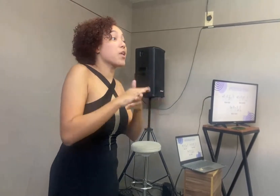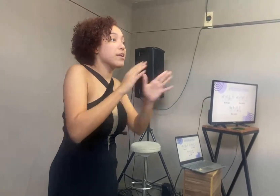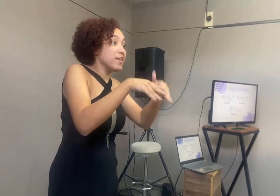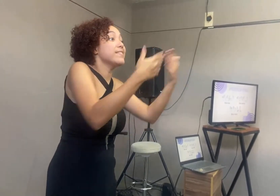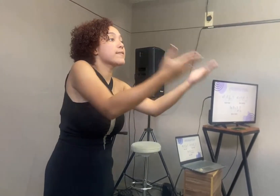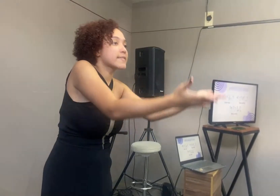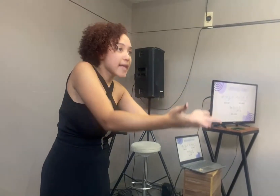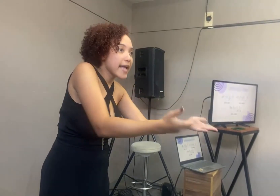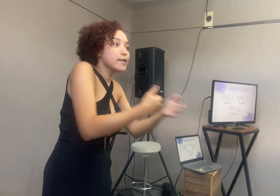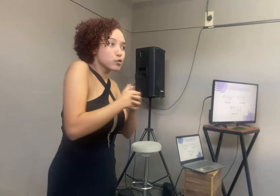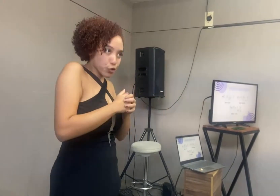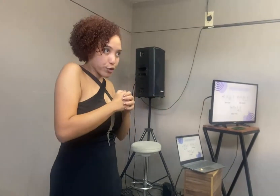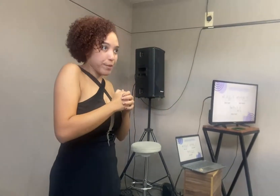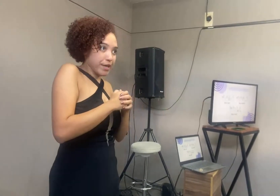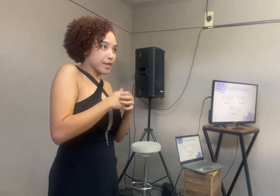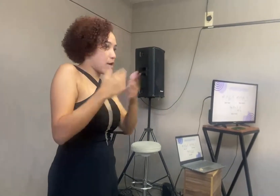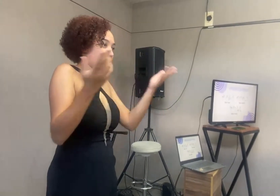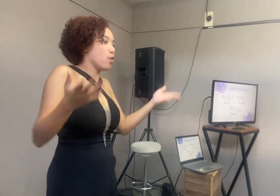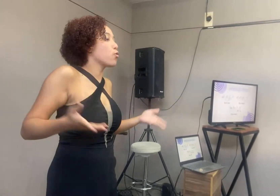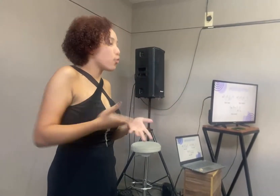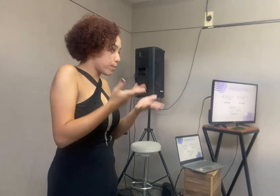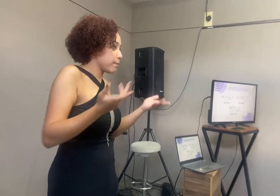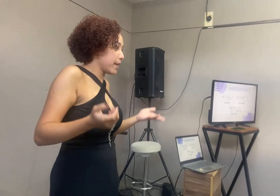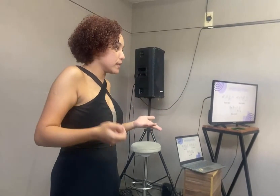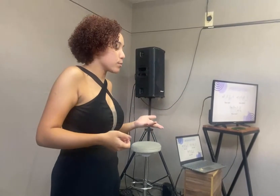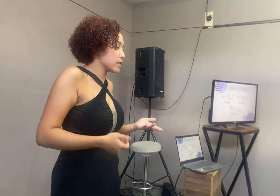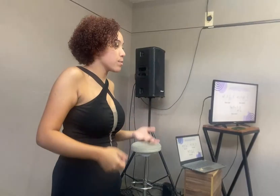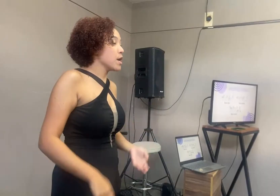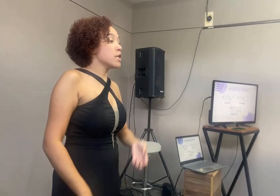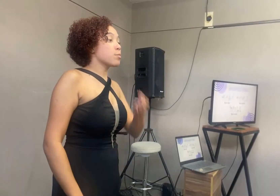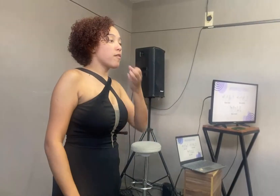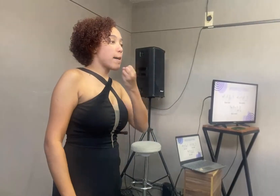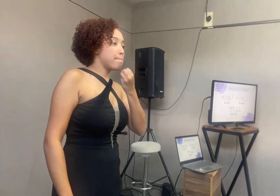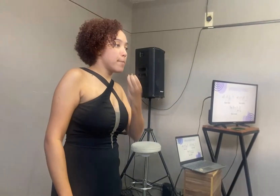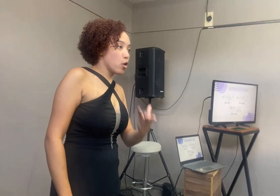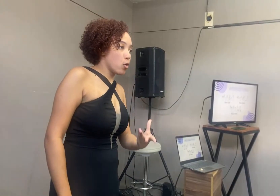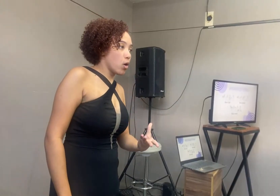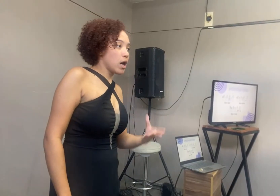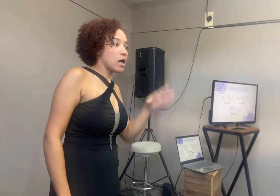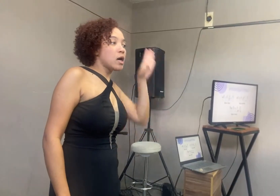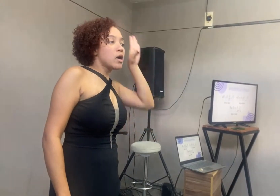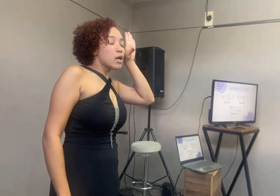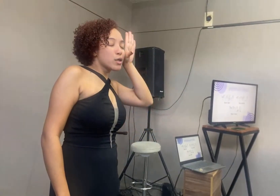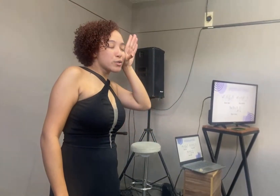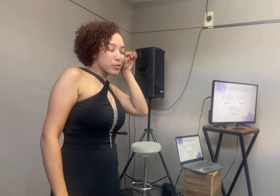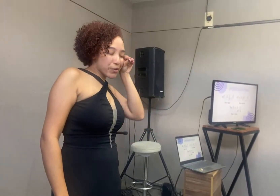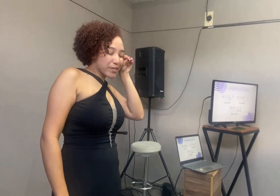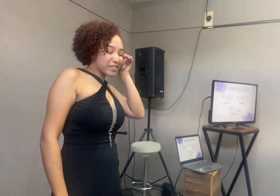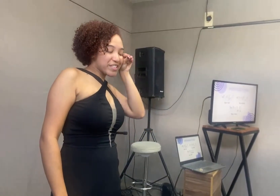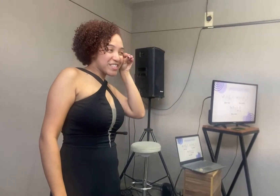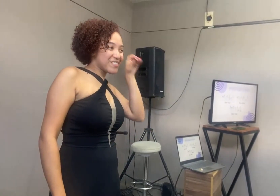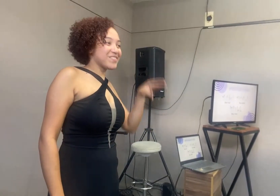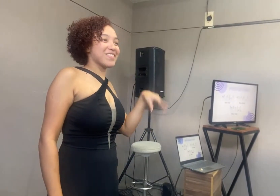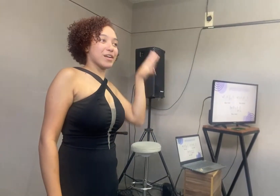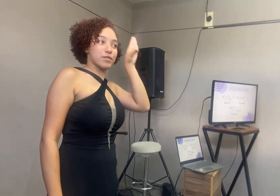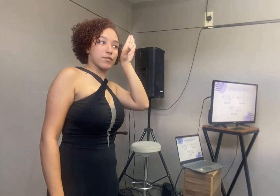alguém que está indo dormir, não é um cumprimento, né? Vamos lá, boa noite. Você vai